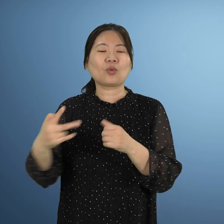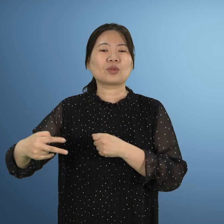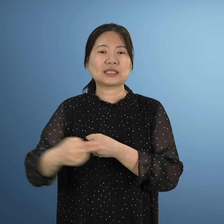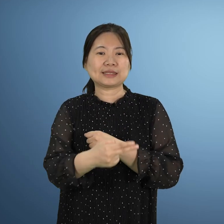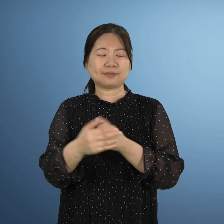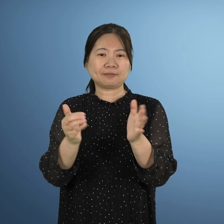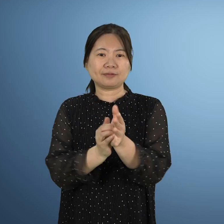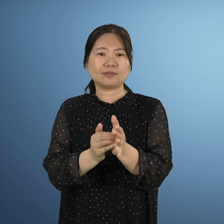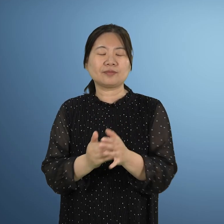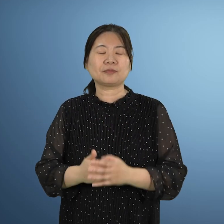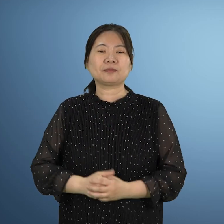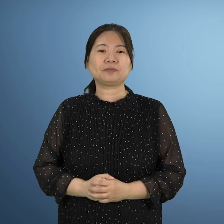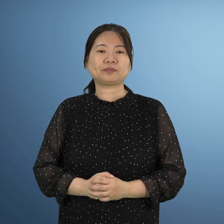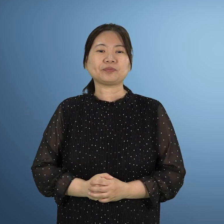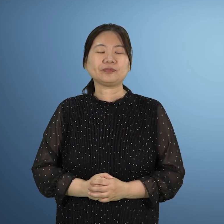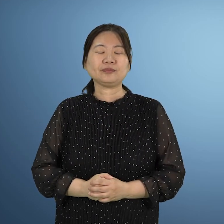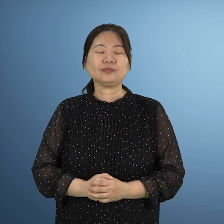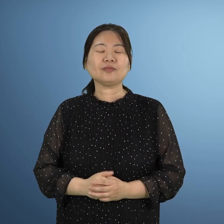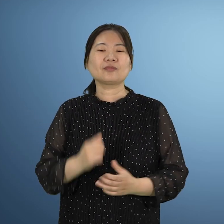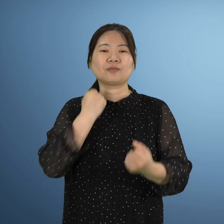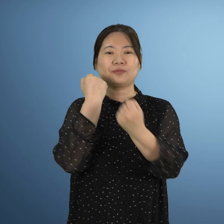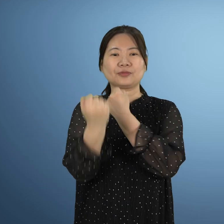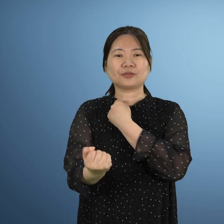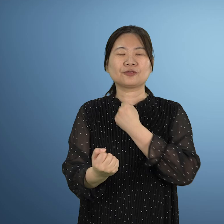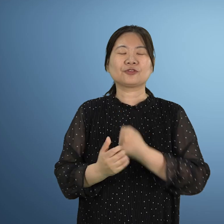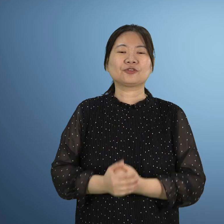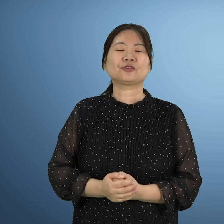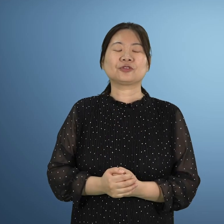끊고 하더라도